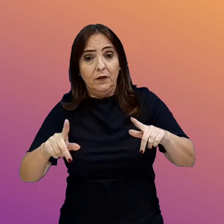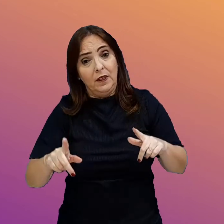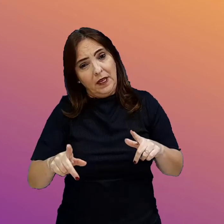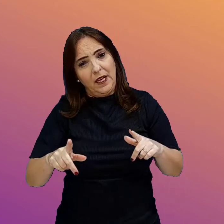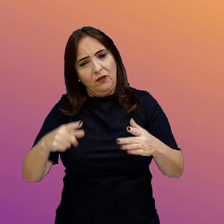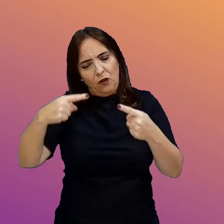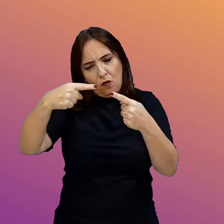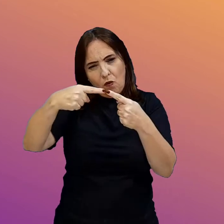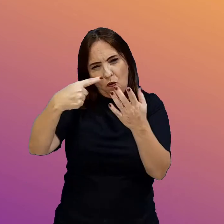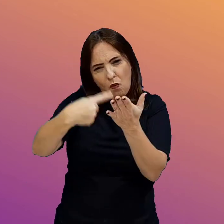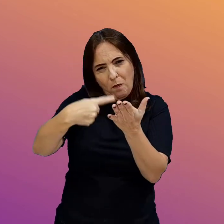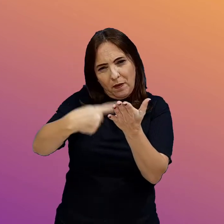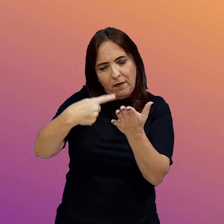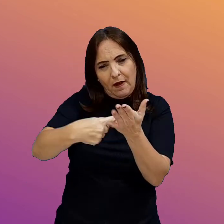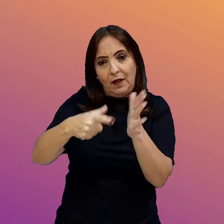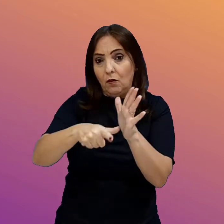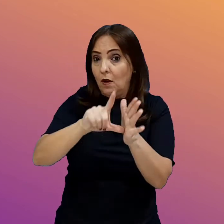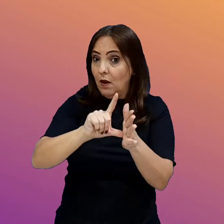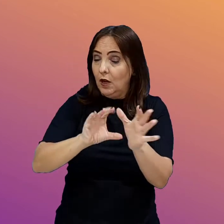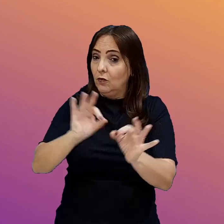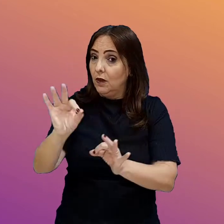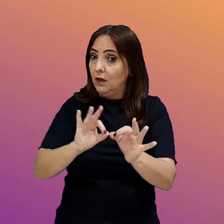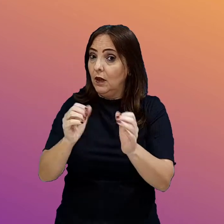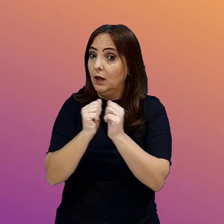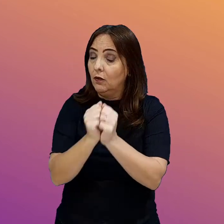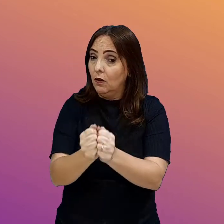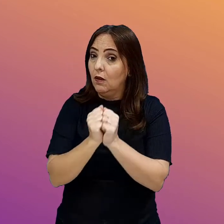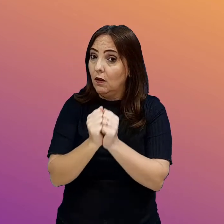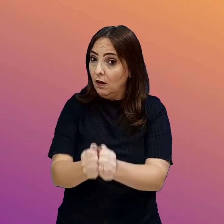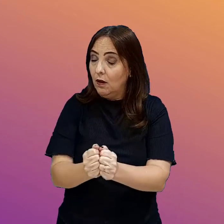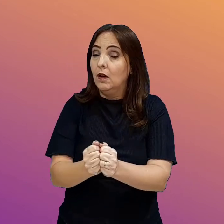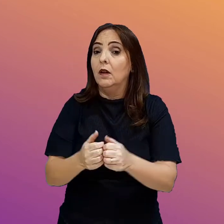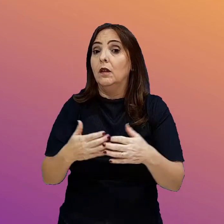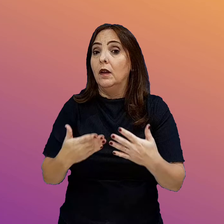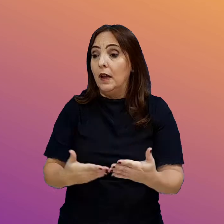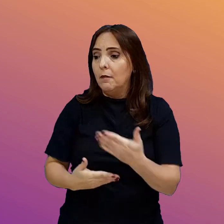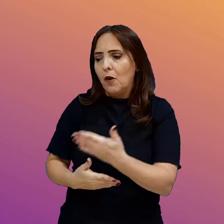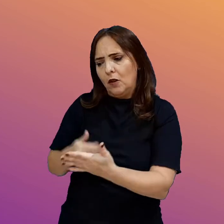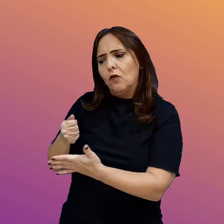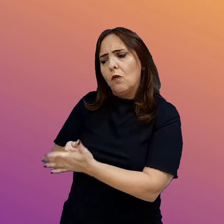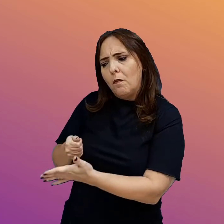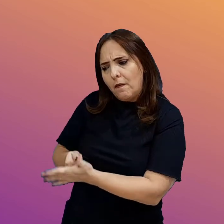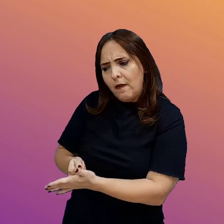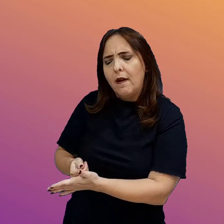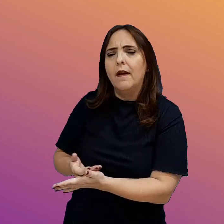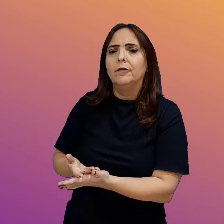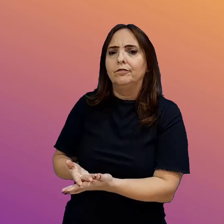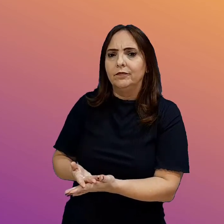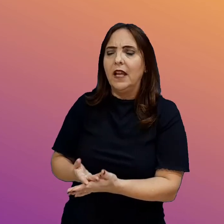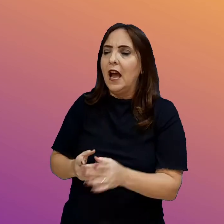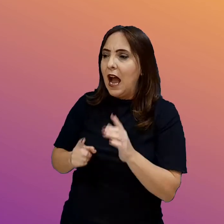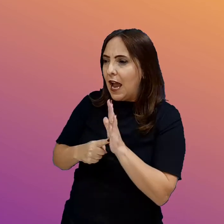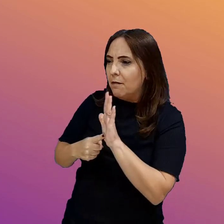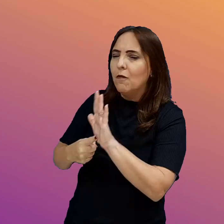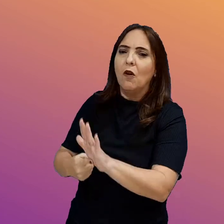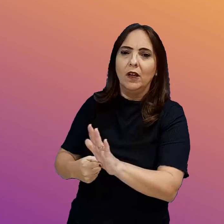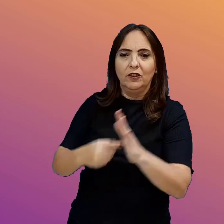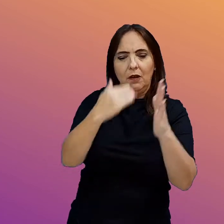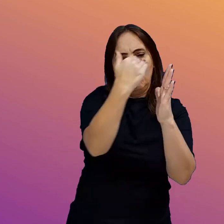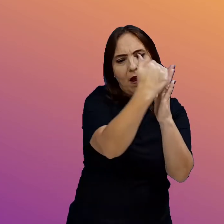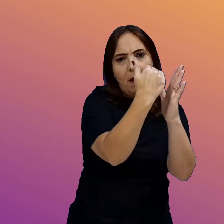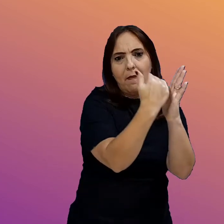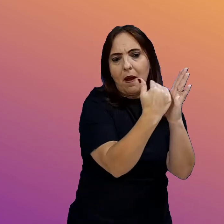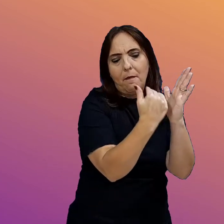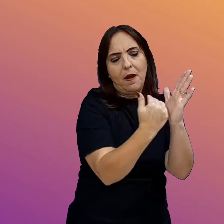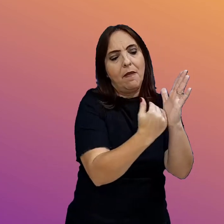que foi planejado junto, pode-se trazer ela aquilo, né, aquele relógio ali construído